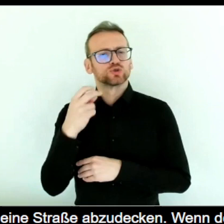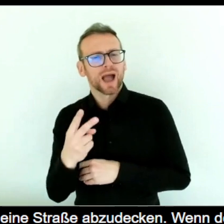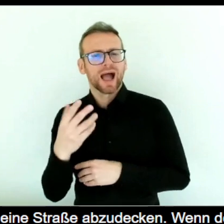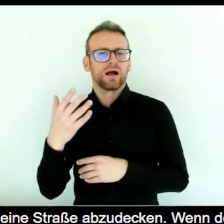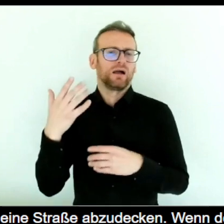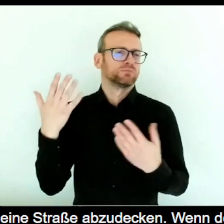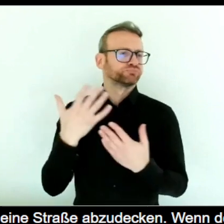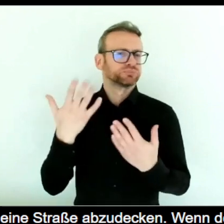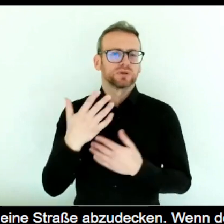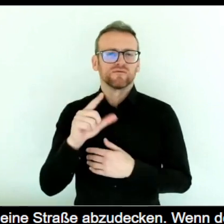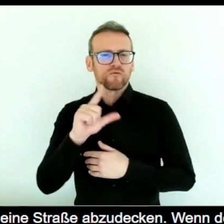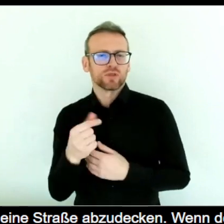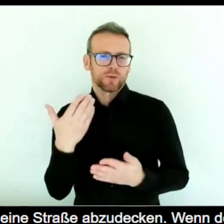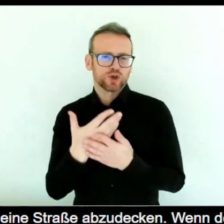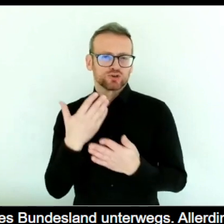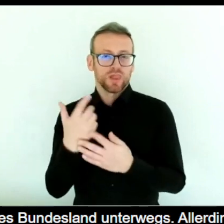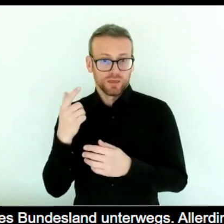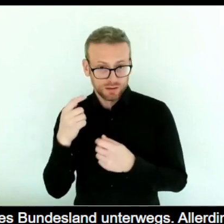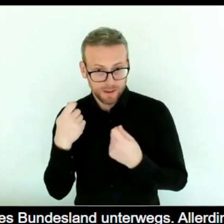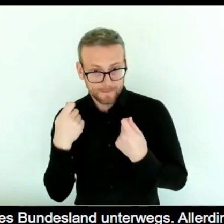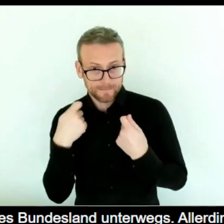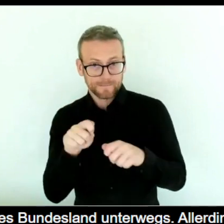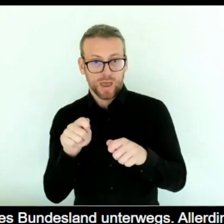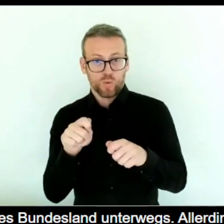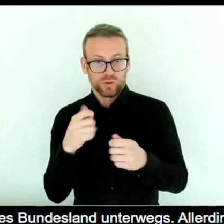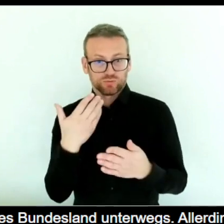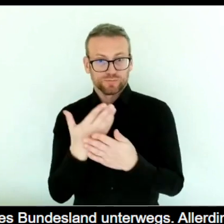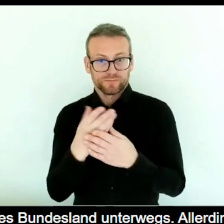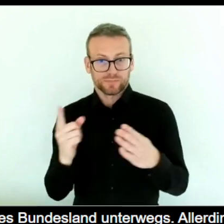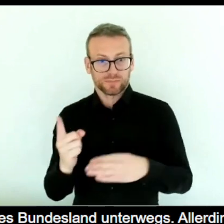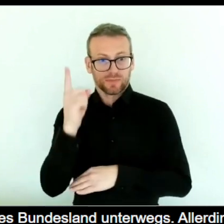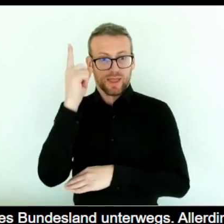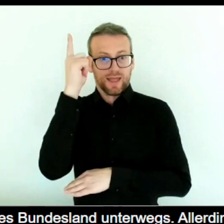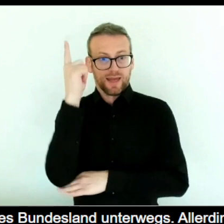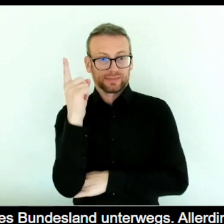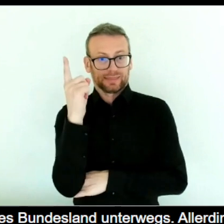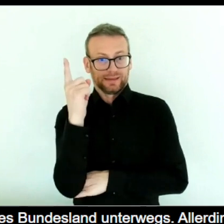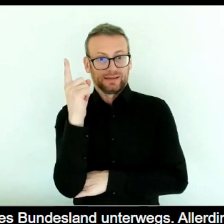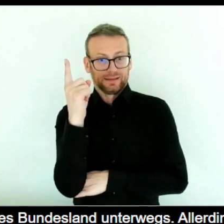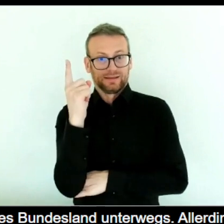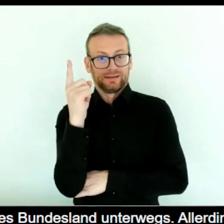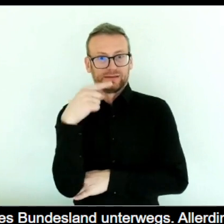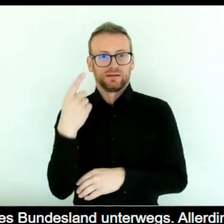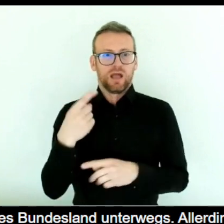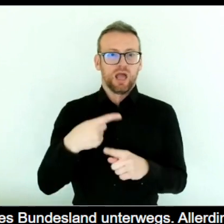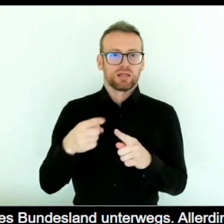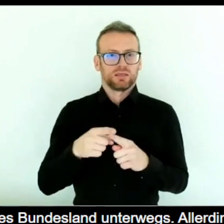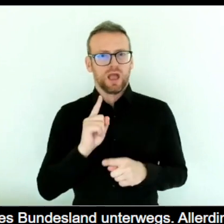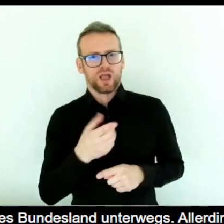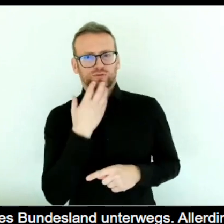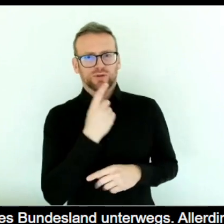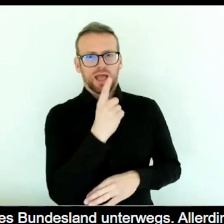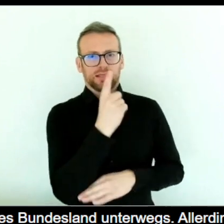aktive Infrastruktur drauflassen. Was die Mobilfunkanbieter aber ablehnen und sagen, da tue ich gar nichts. Ich baue doch nicht die Antenne, damit mein